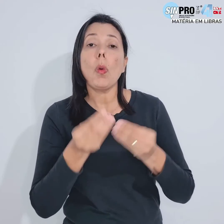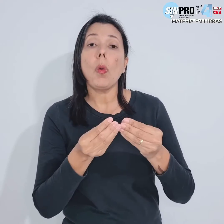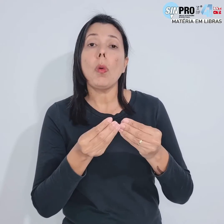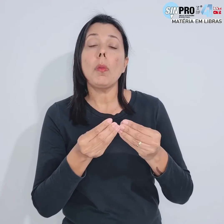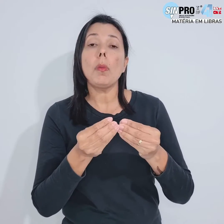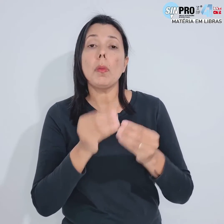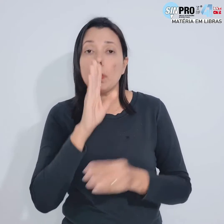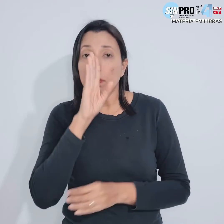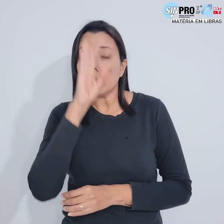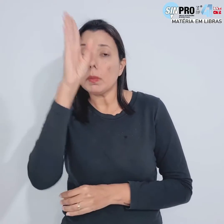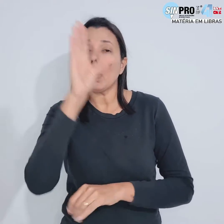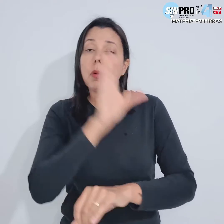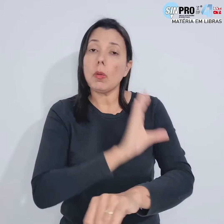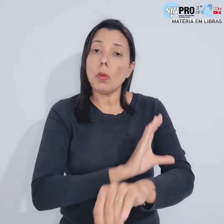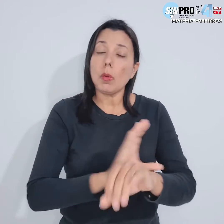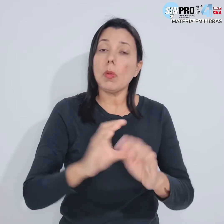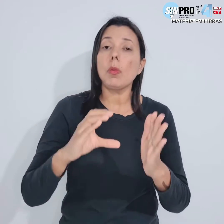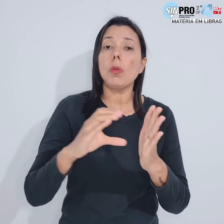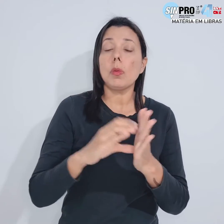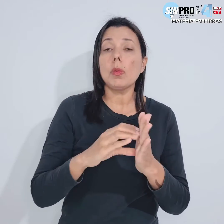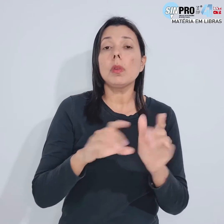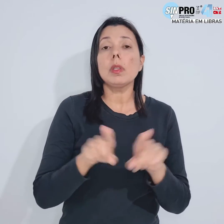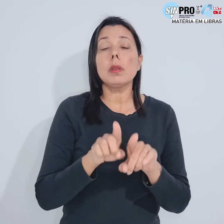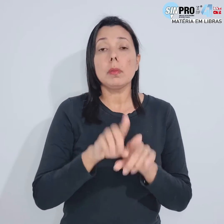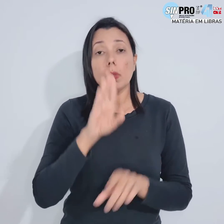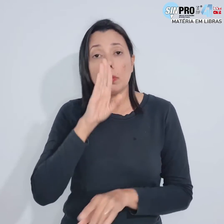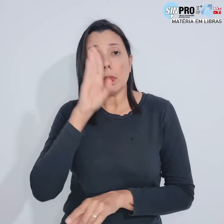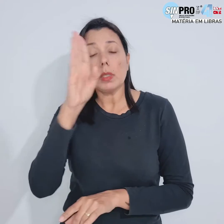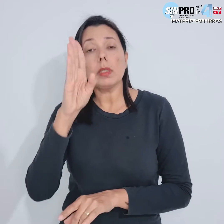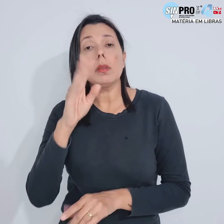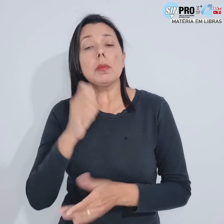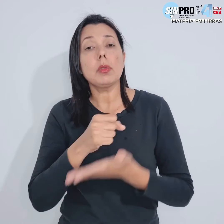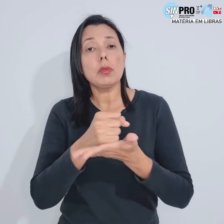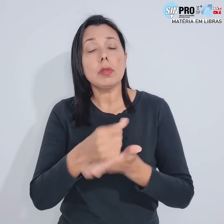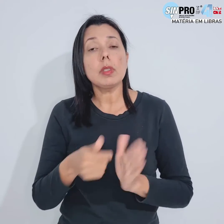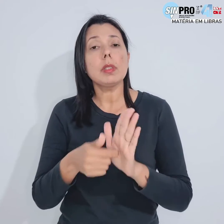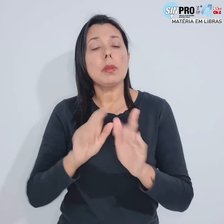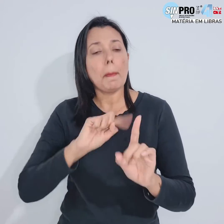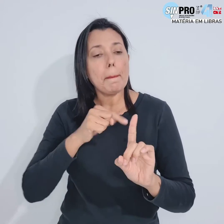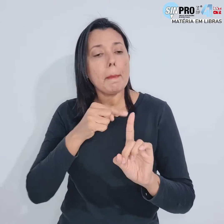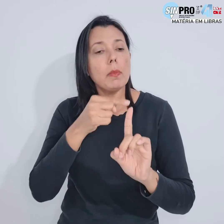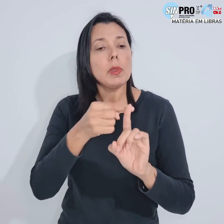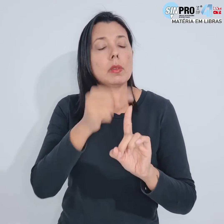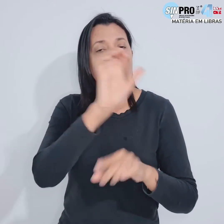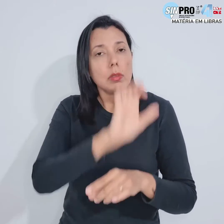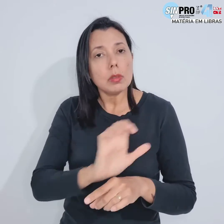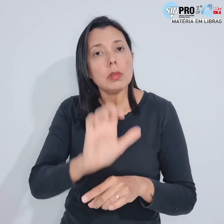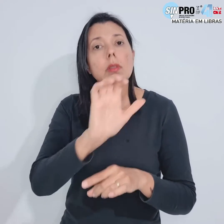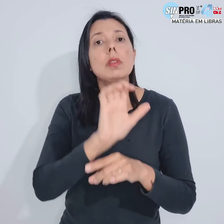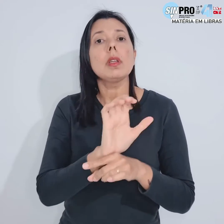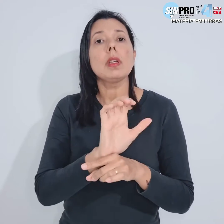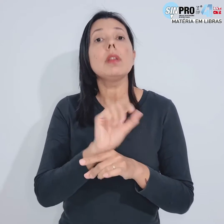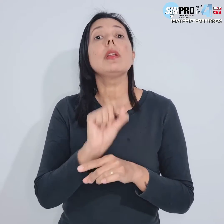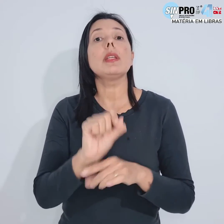o princípio do concurso público e o princípio da prestação positiva do Estado, que